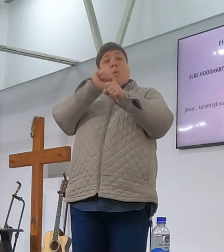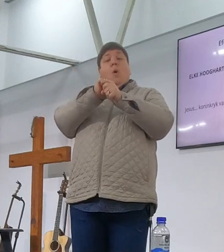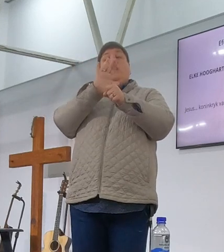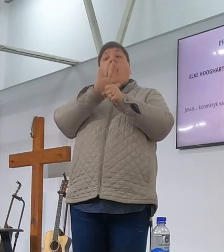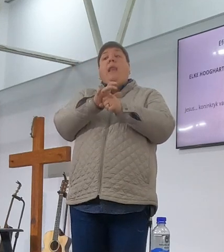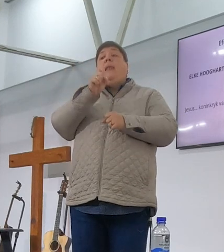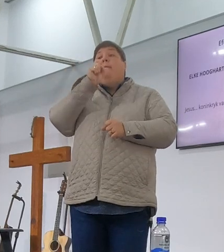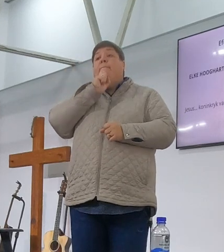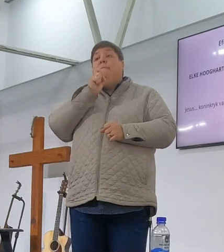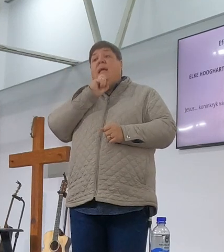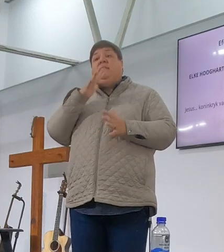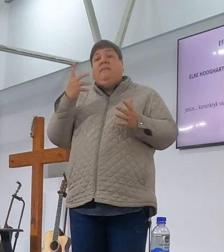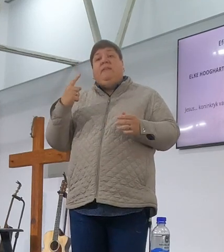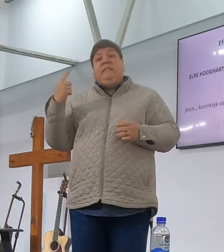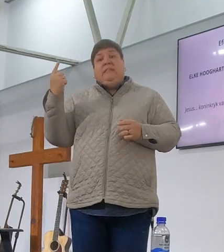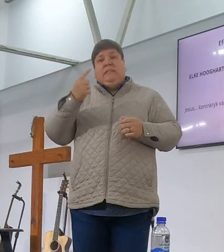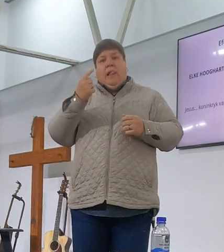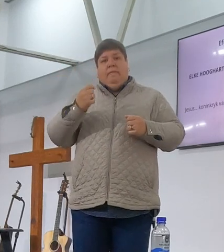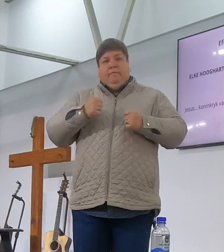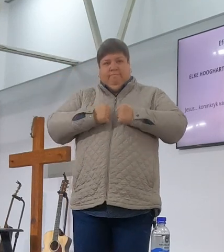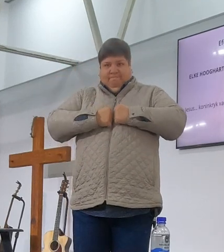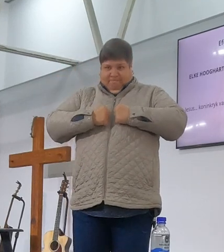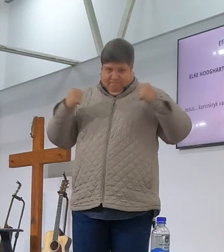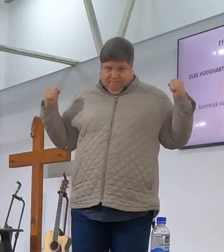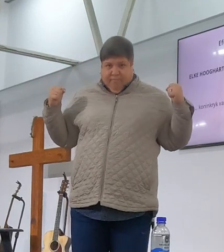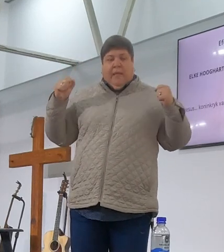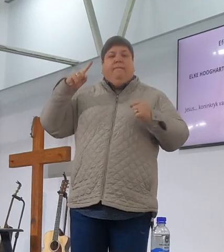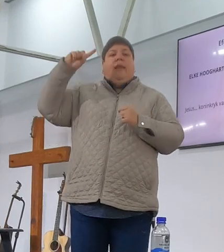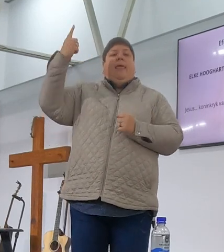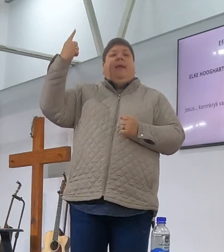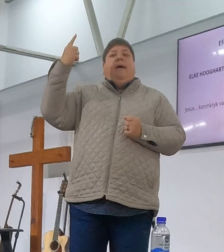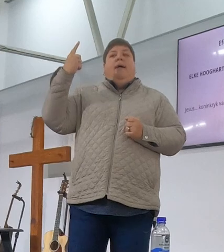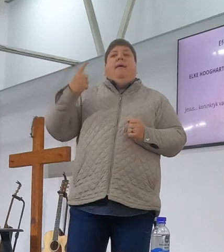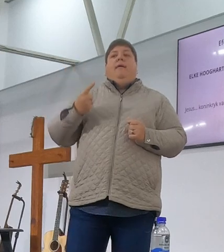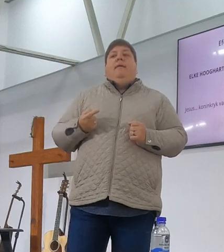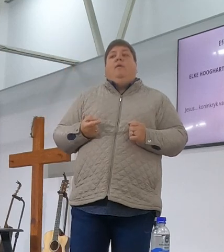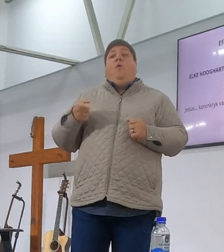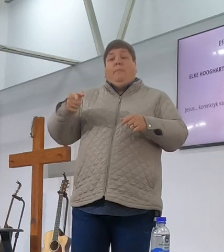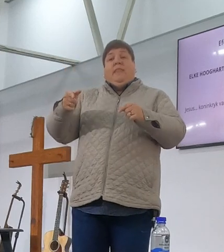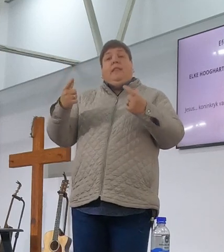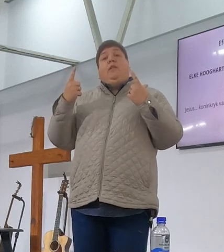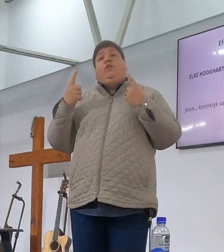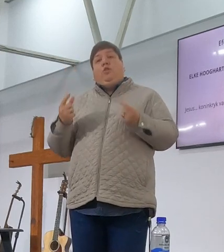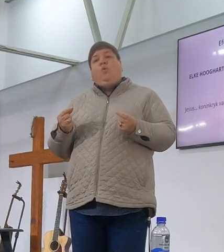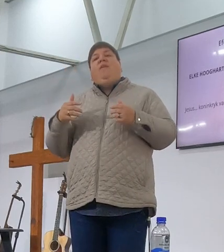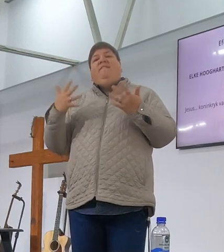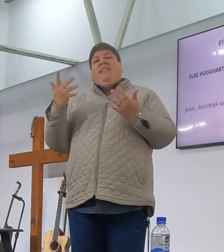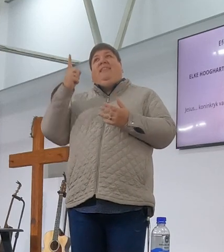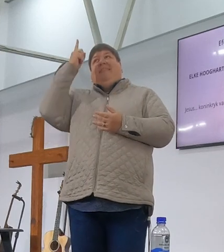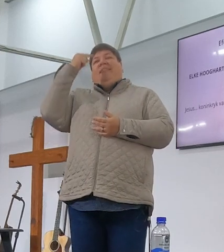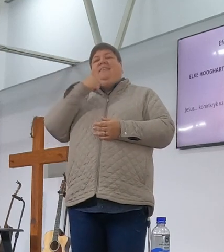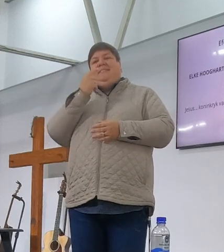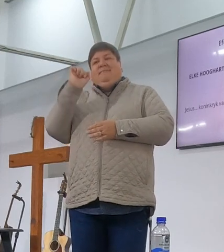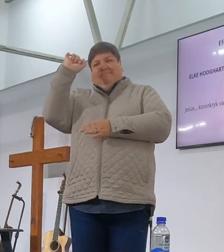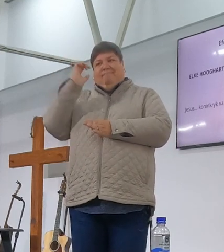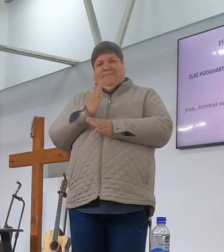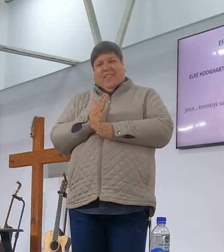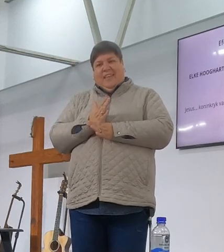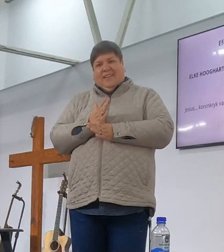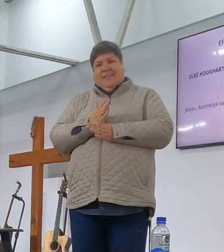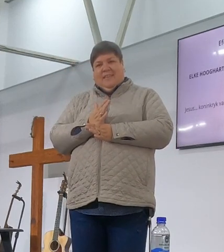mense wat hulle self kragtig inspan en dit is die punt. Om dit te doen vat werk. Dit